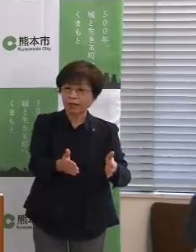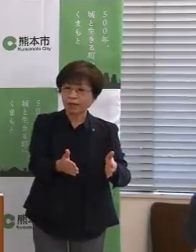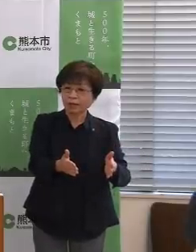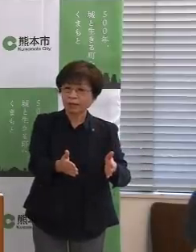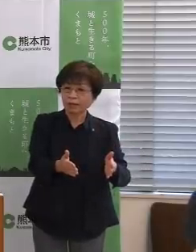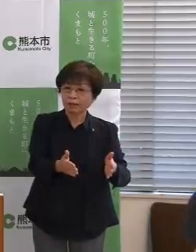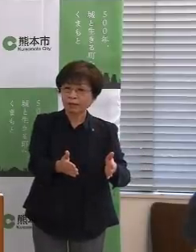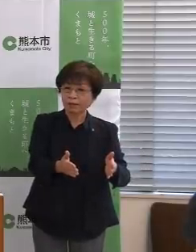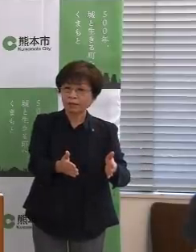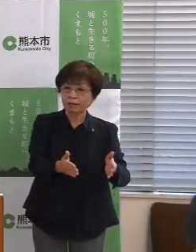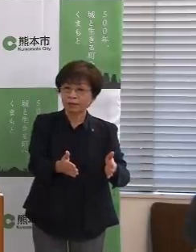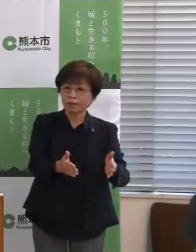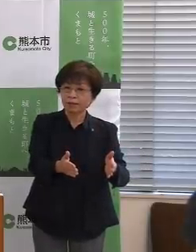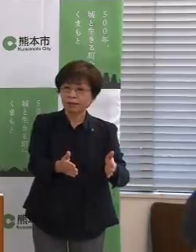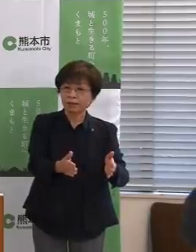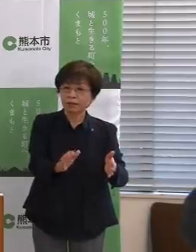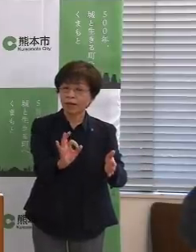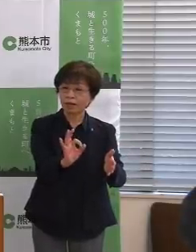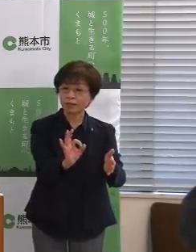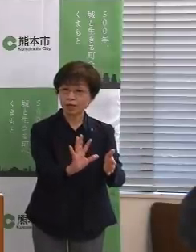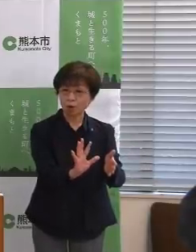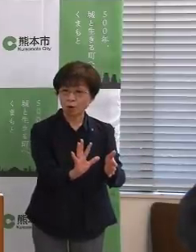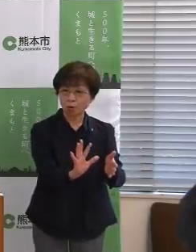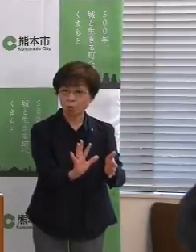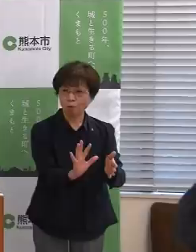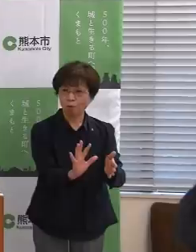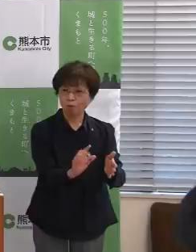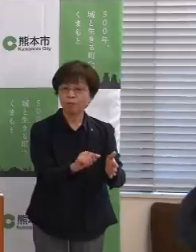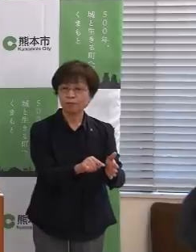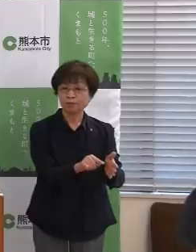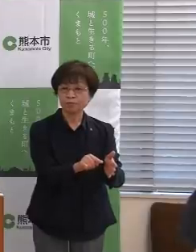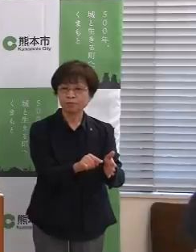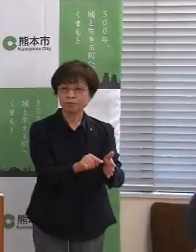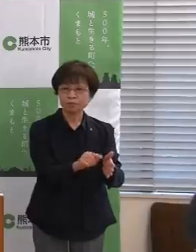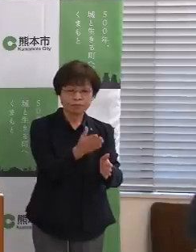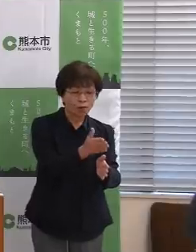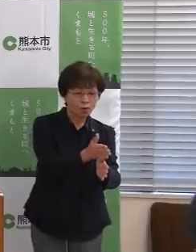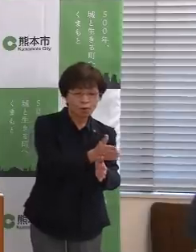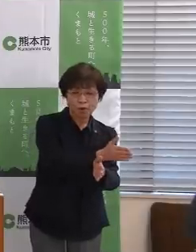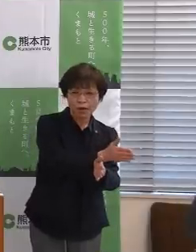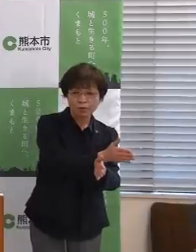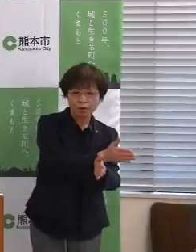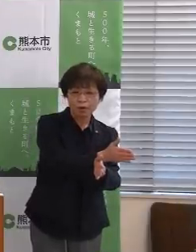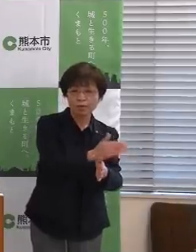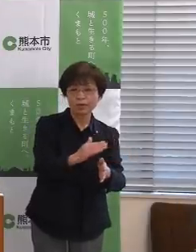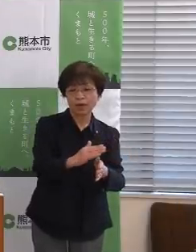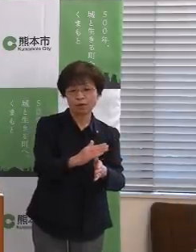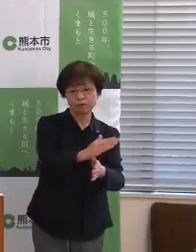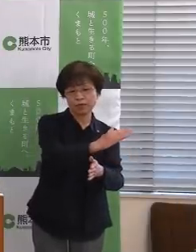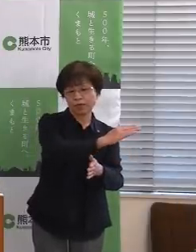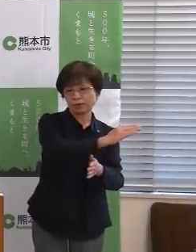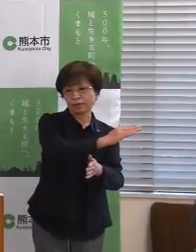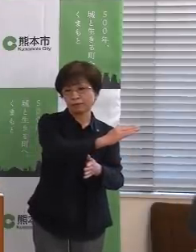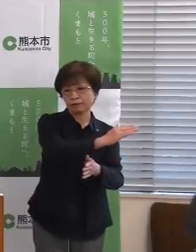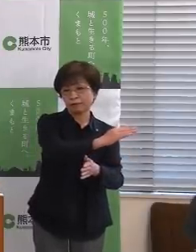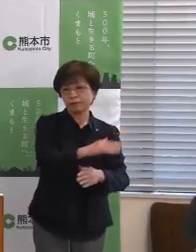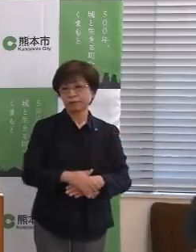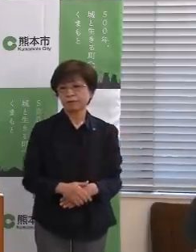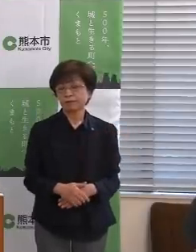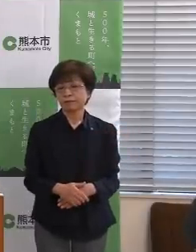19日までは感染者の方がゼロだったんですね。ところがここの後でまた急激に増えてい